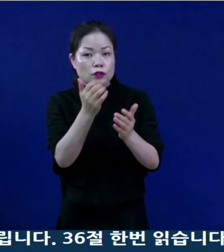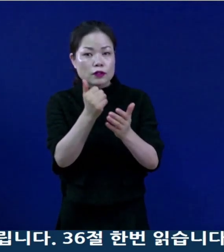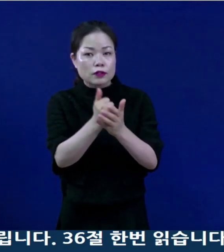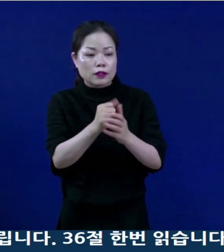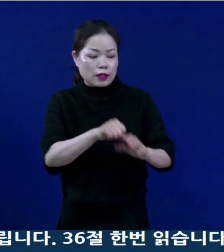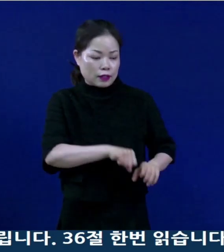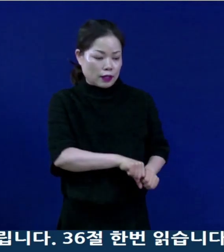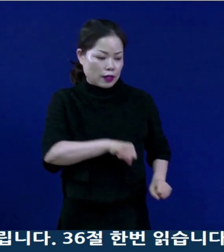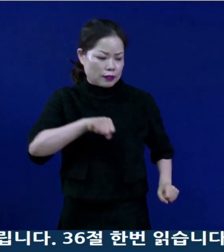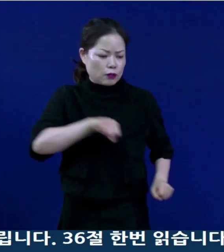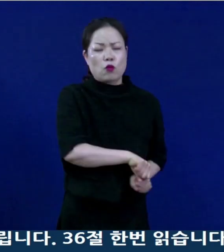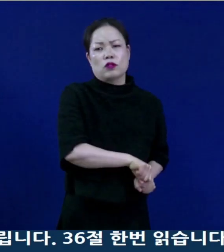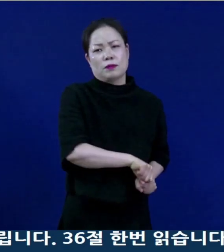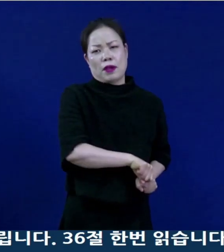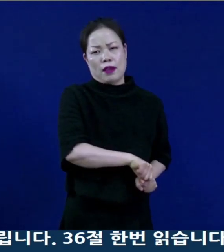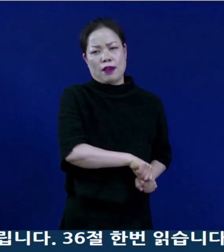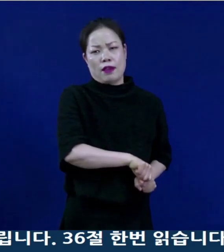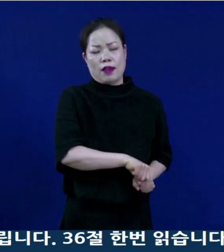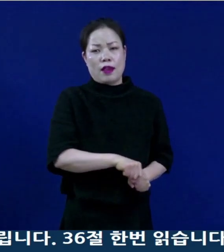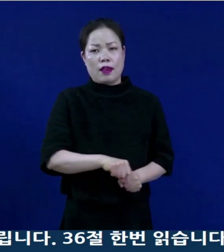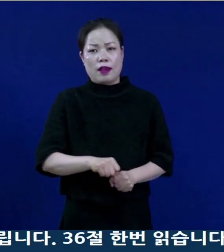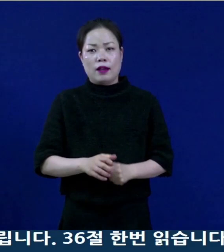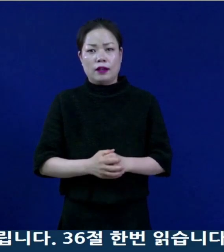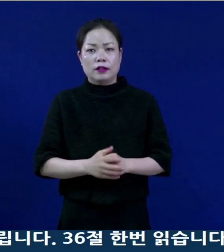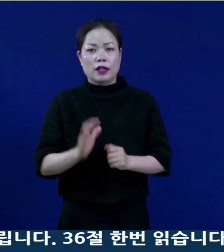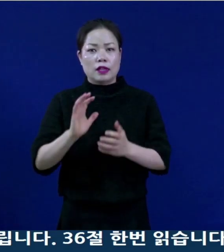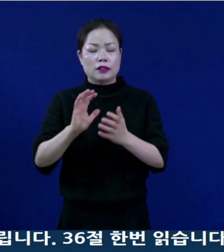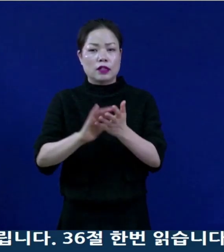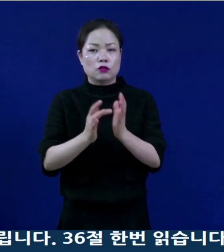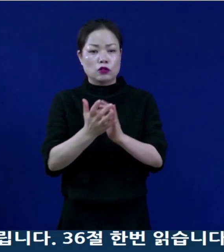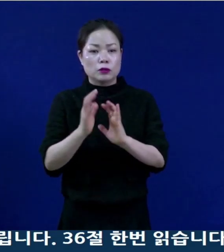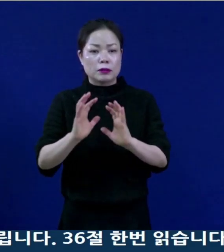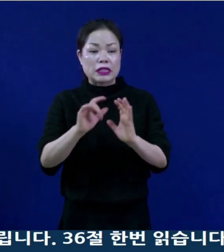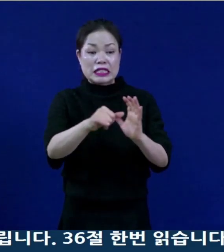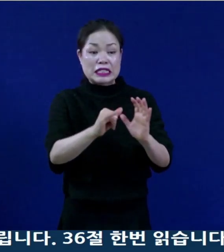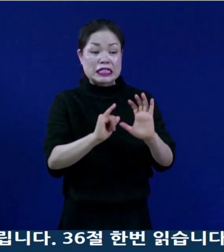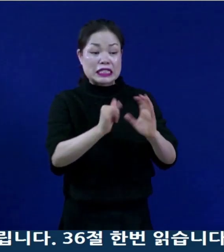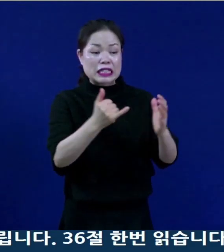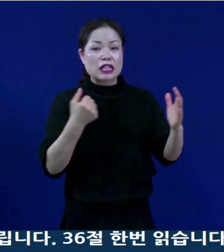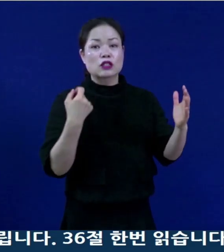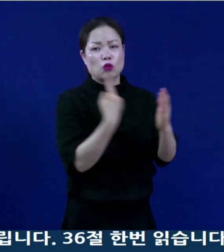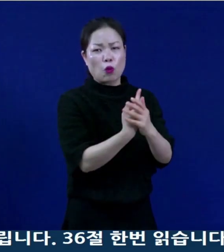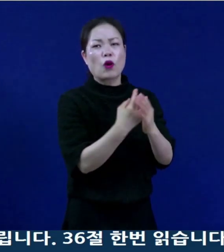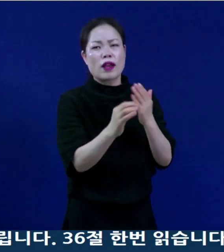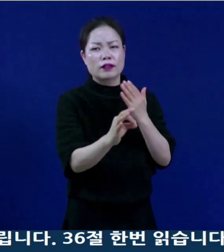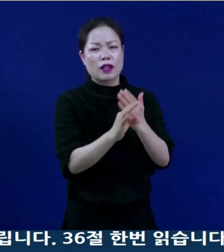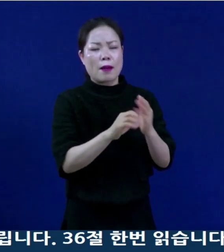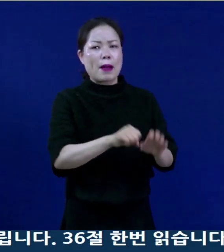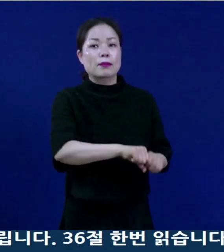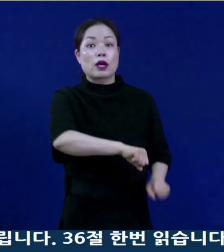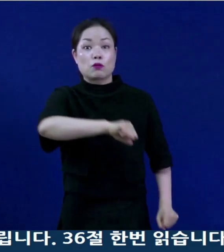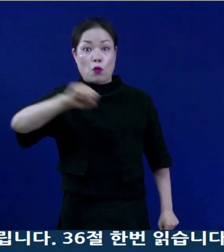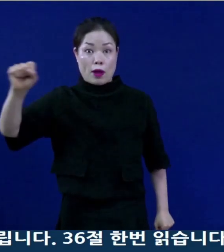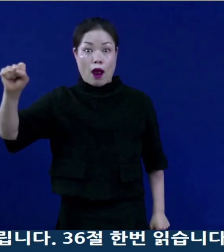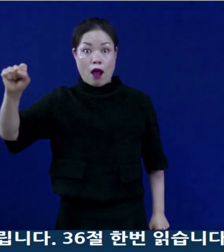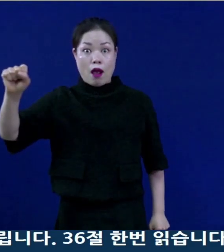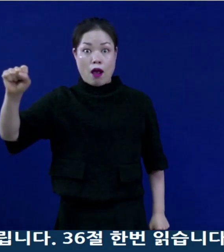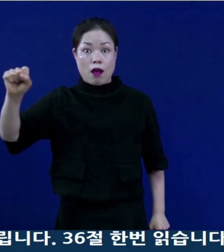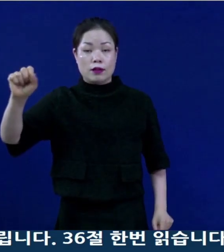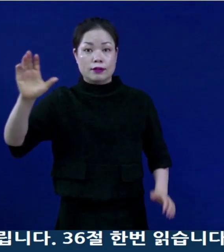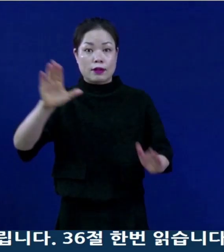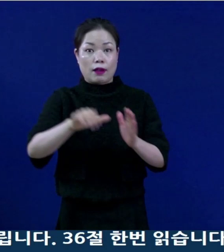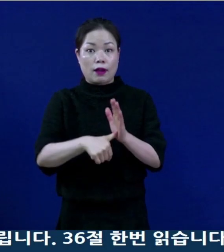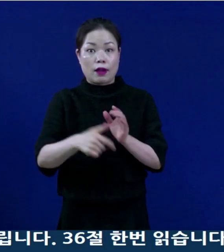칼집에 꽂으라. 만약 예수님의 나라가 이 세상에 속한 거였다면 칼을 뽑으라. 이제부터